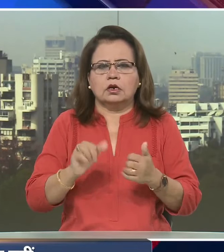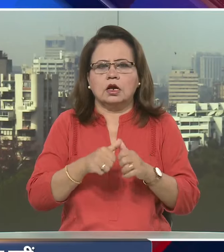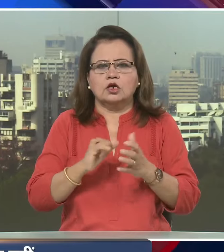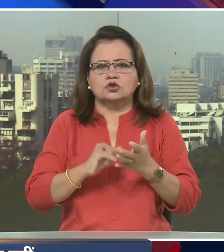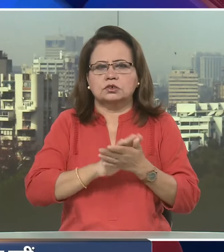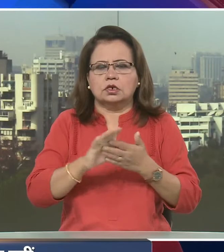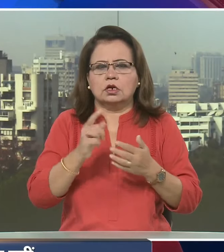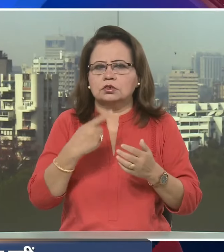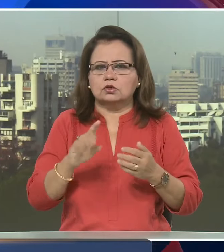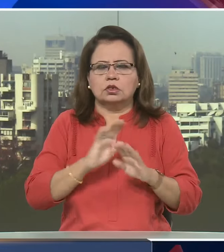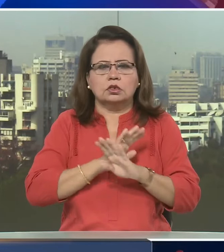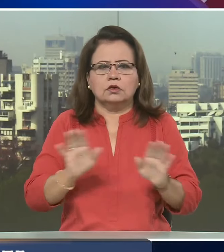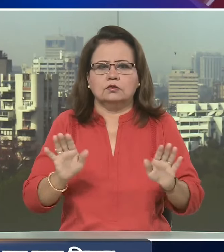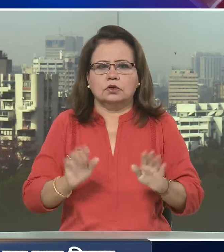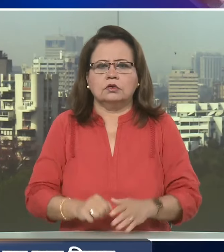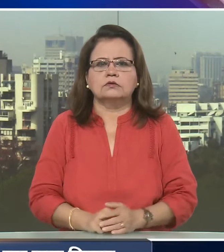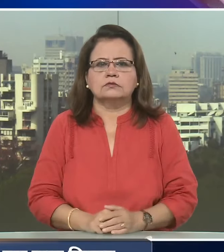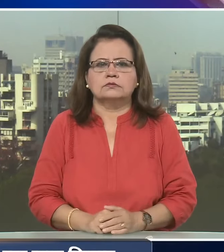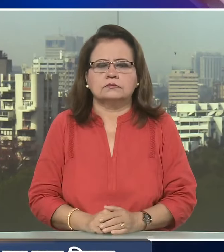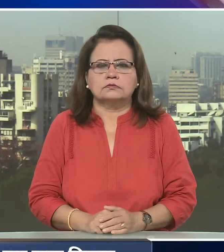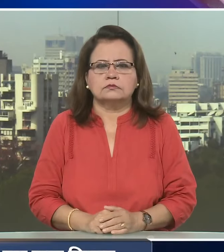की जरूरत नहीं होगी।